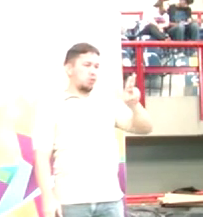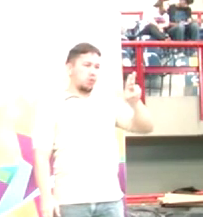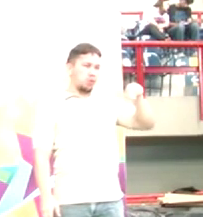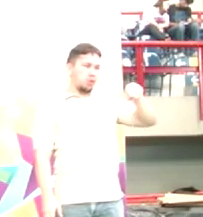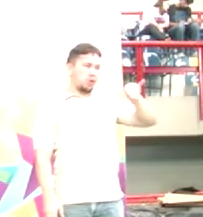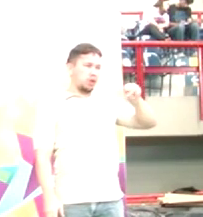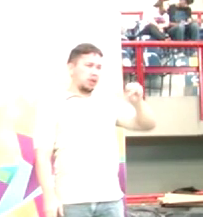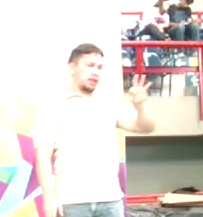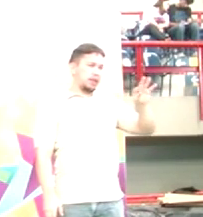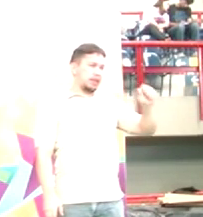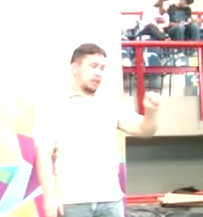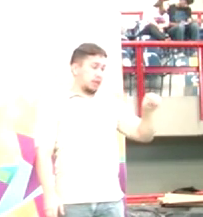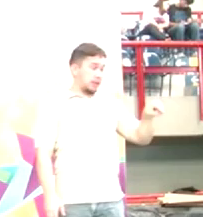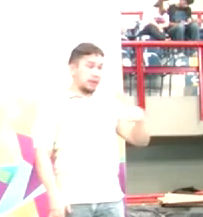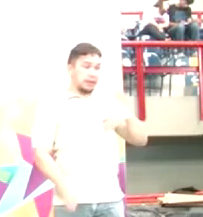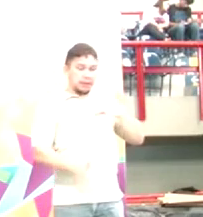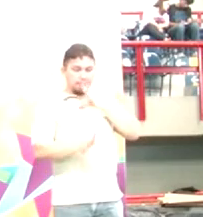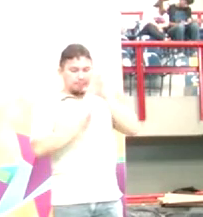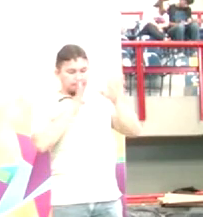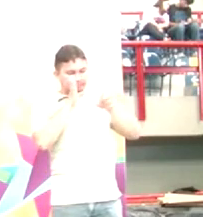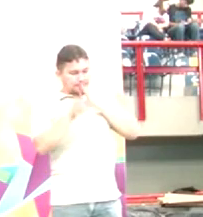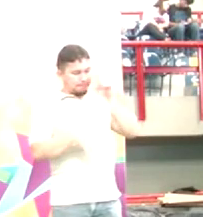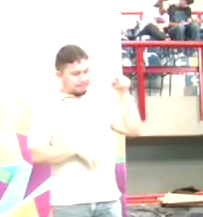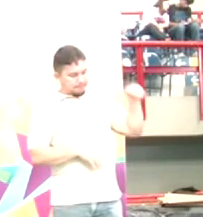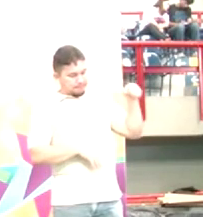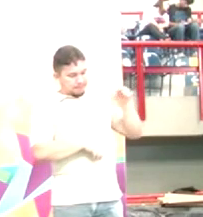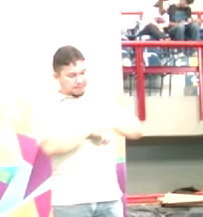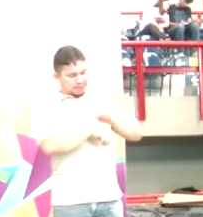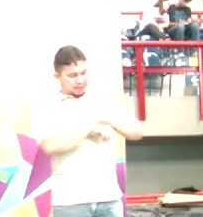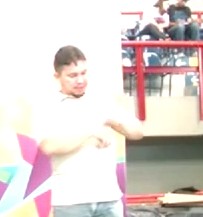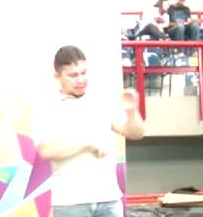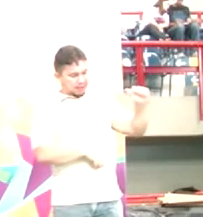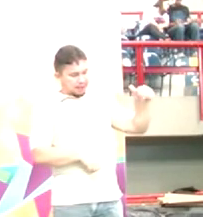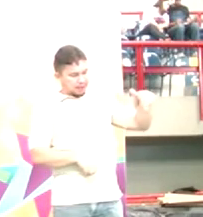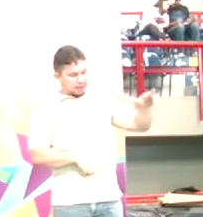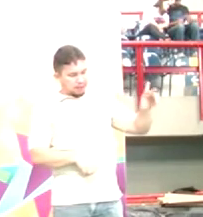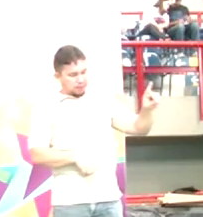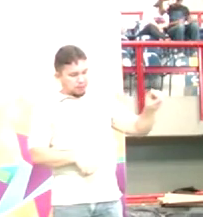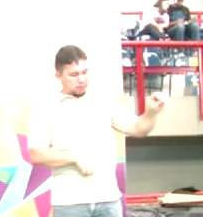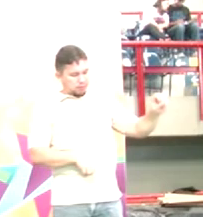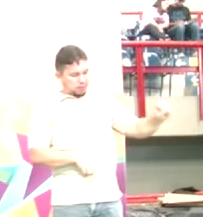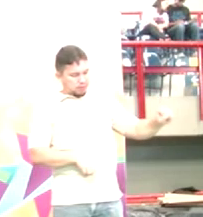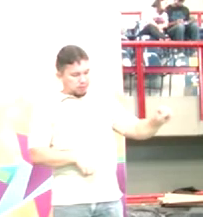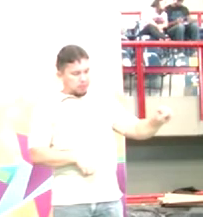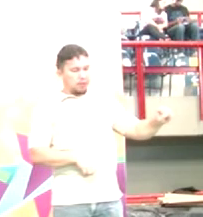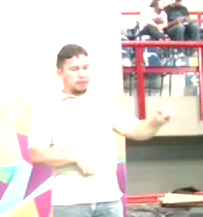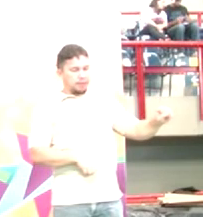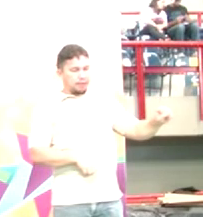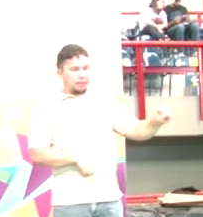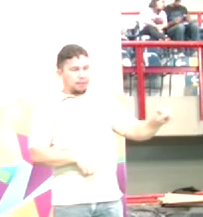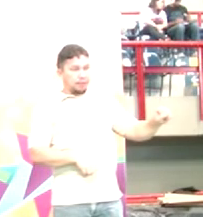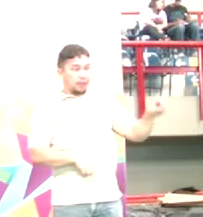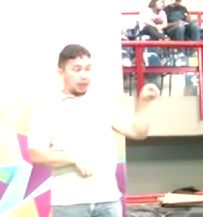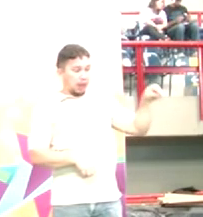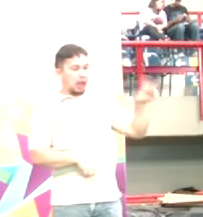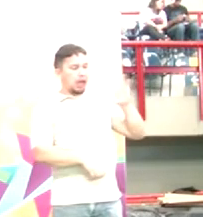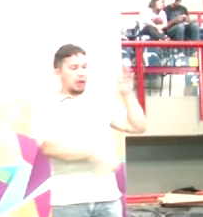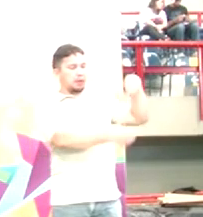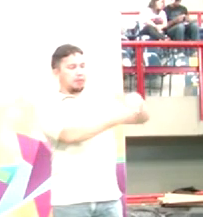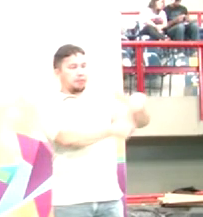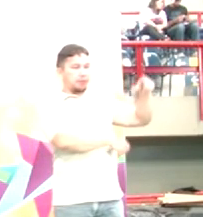Inventaram tanta história que em Canudos até o